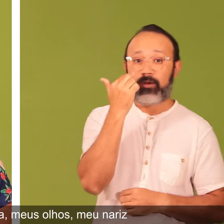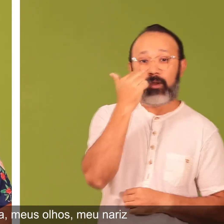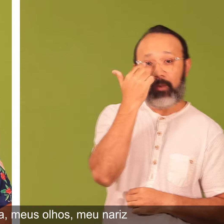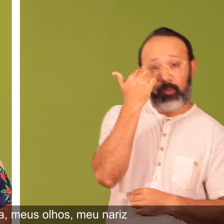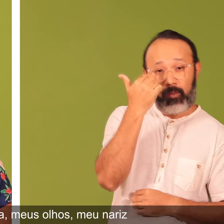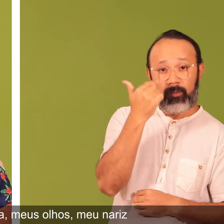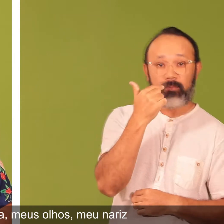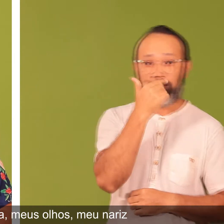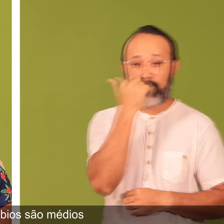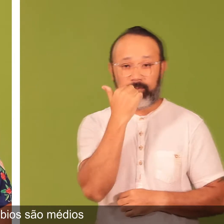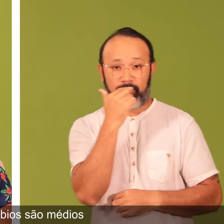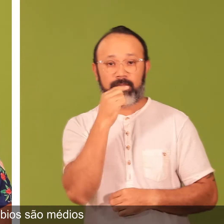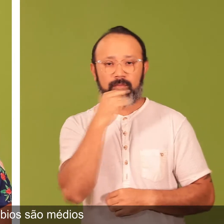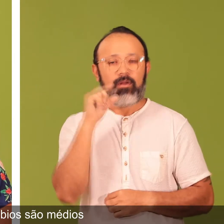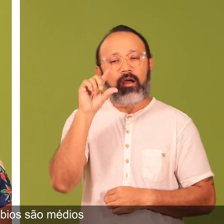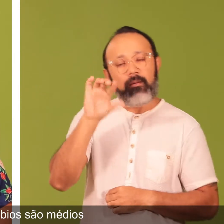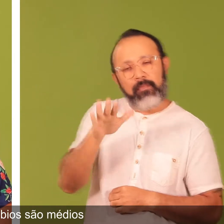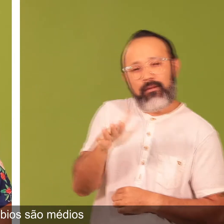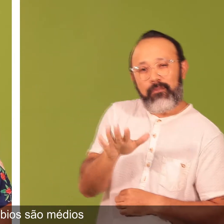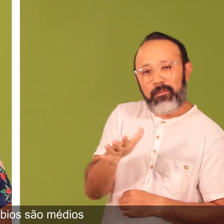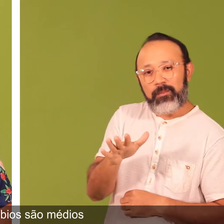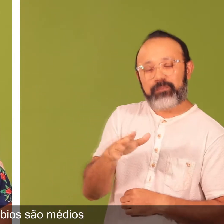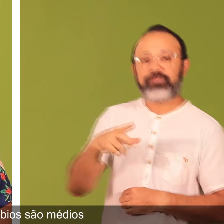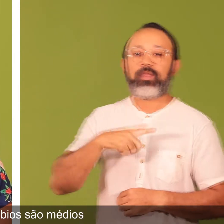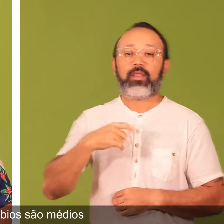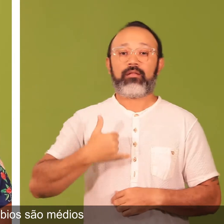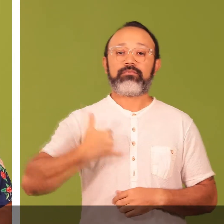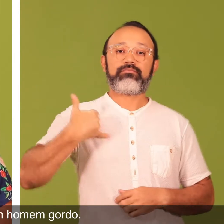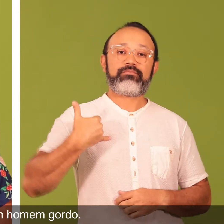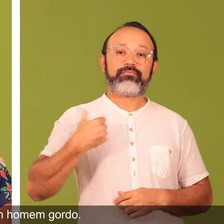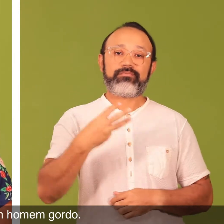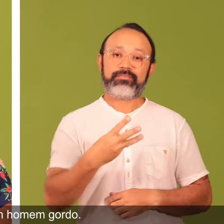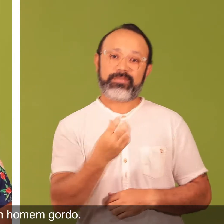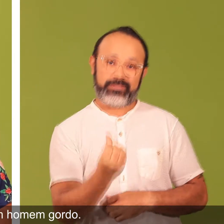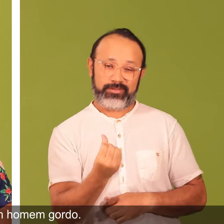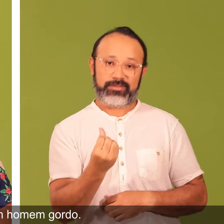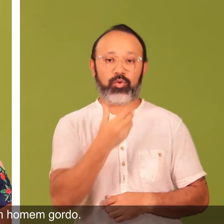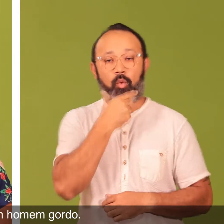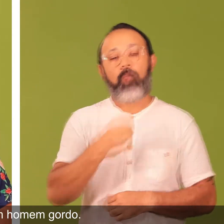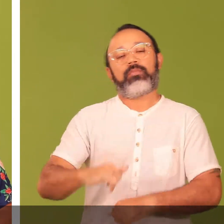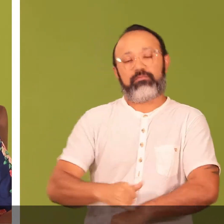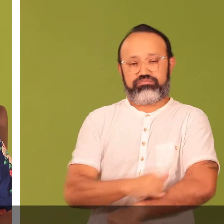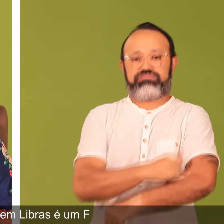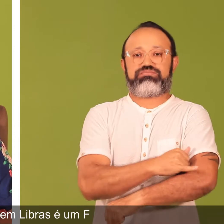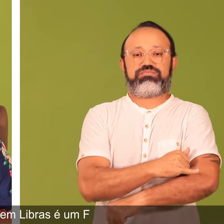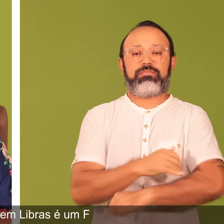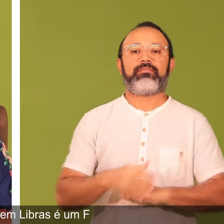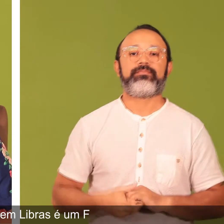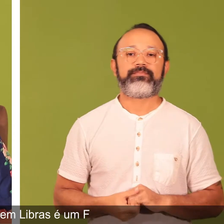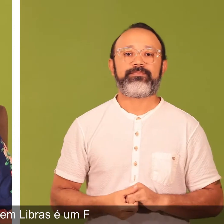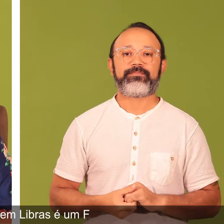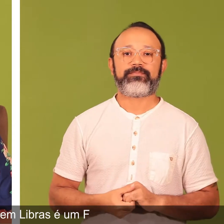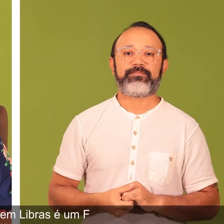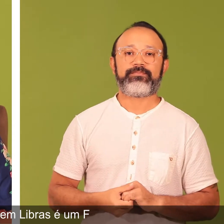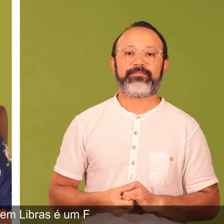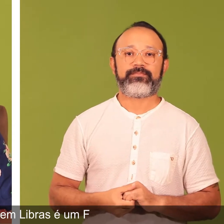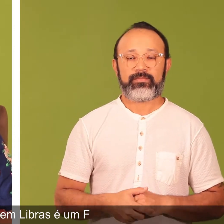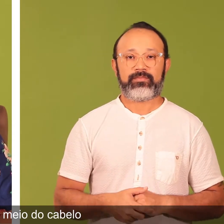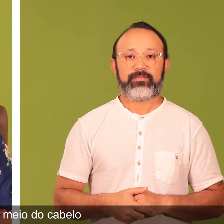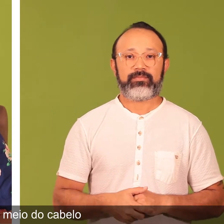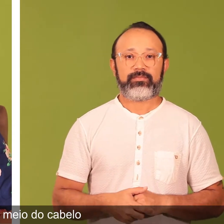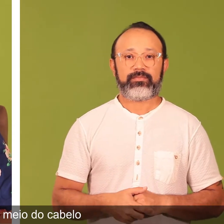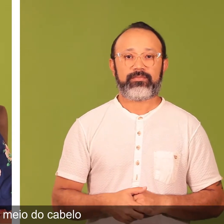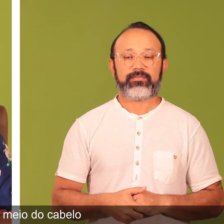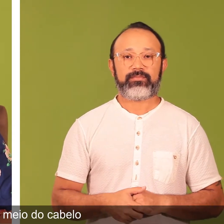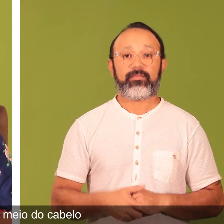sobrancelha meus olhos meu nariz em meus lábios são médios e o sou um homem gordo meu sinal em Libras é um